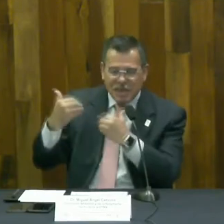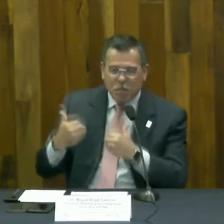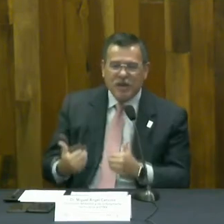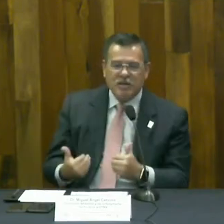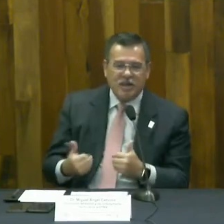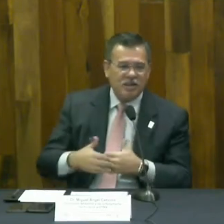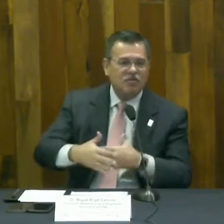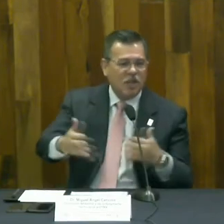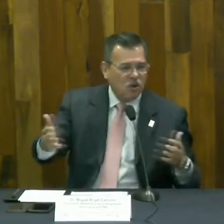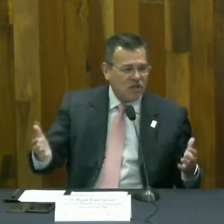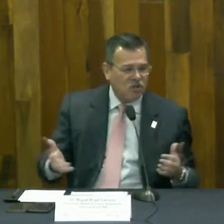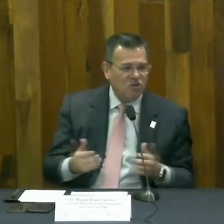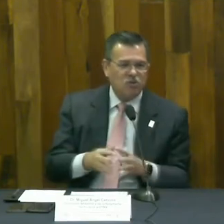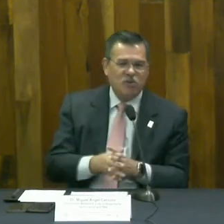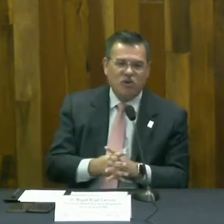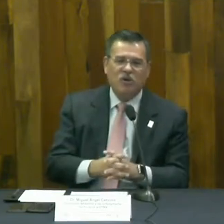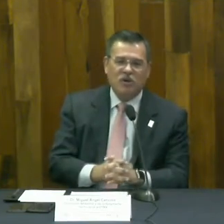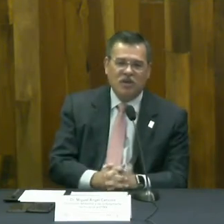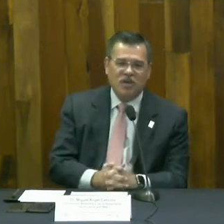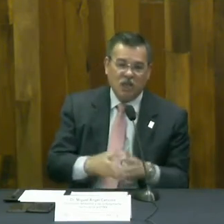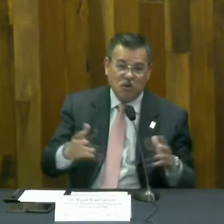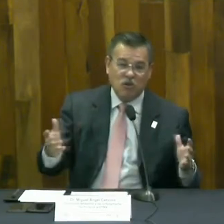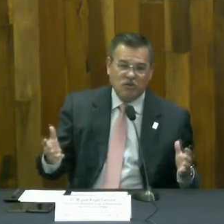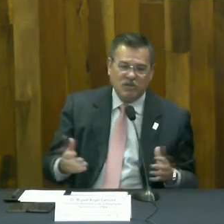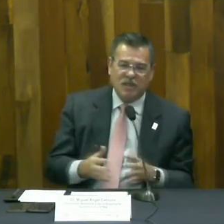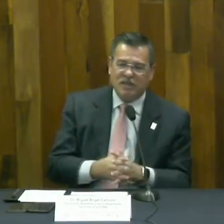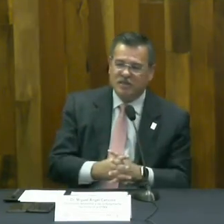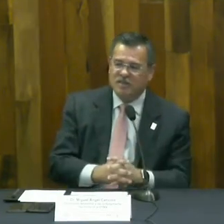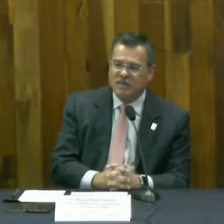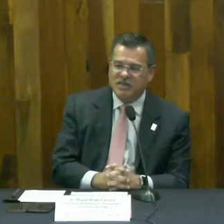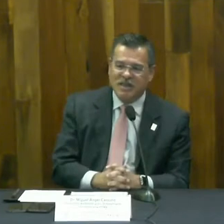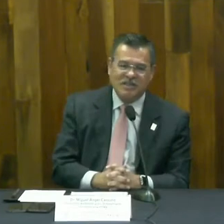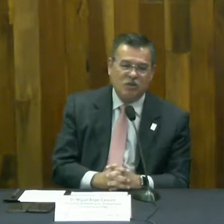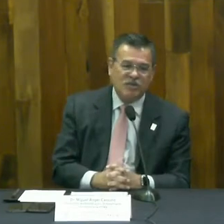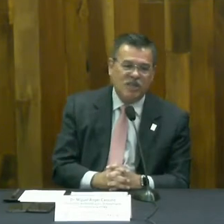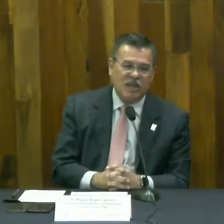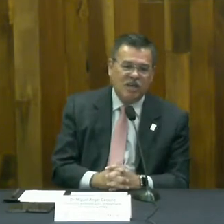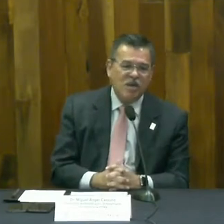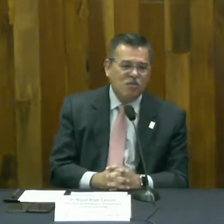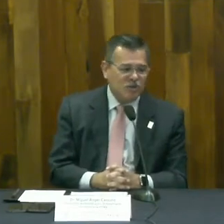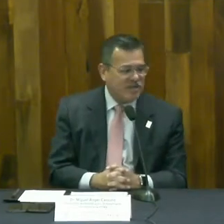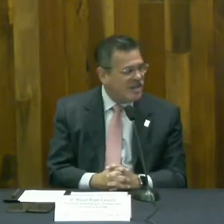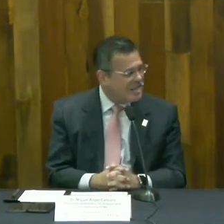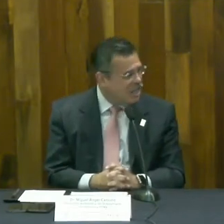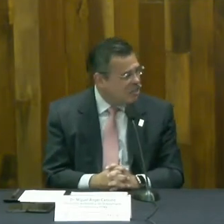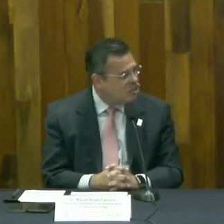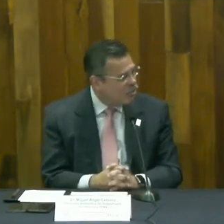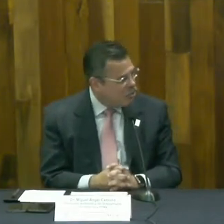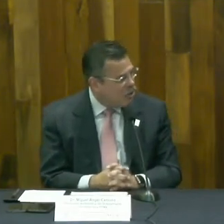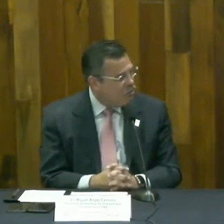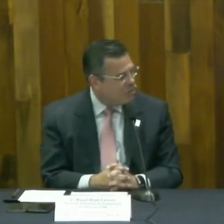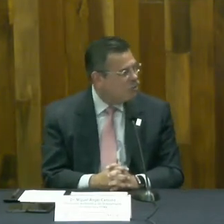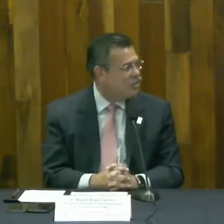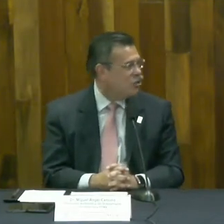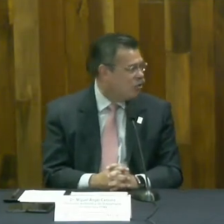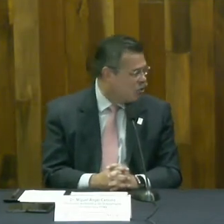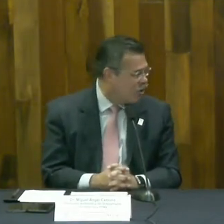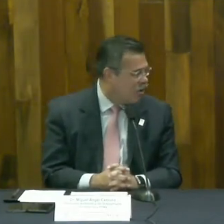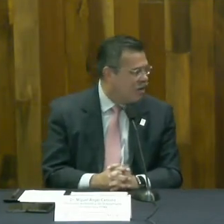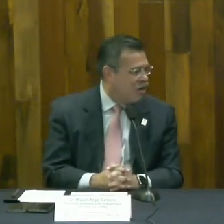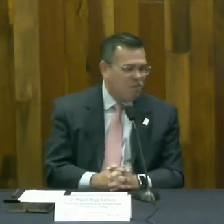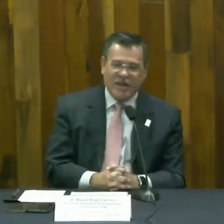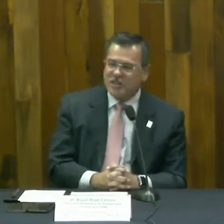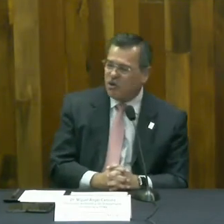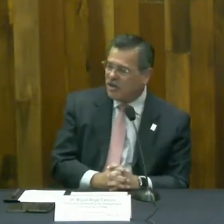y aprender de lo que todo el mundo y todos ustedes están haciendo así que muchas gracias manuel por supuesto